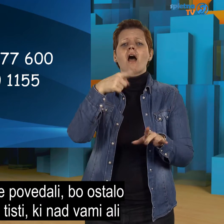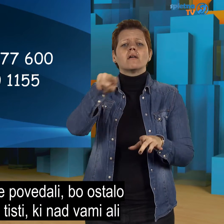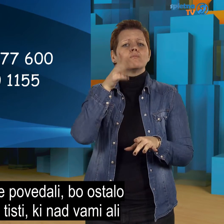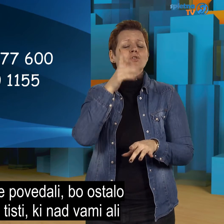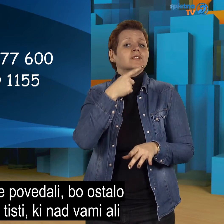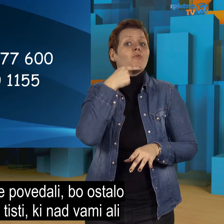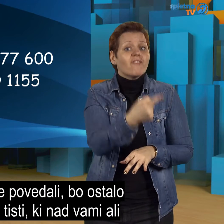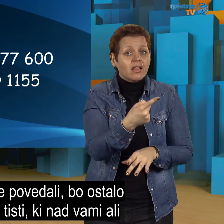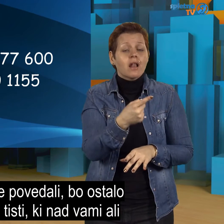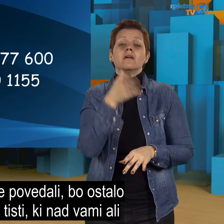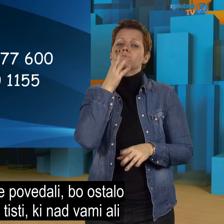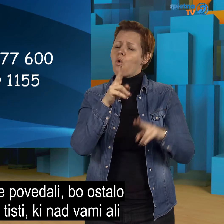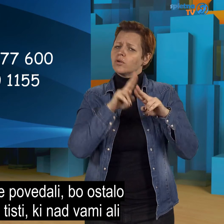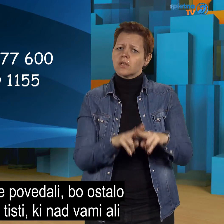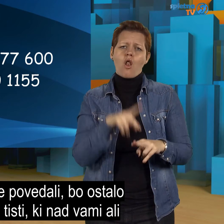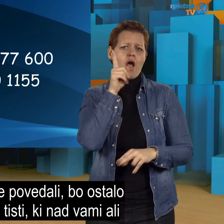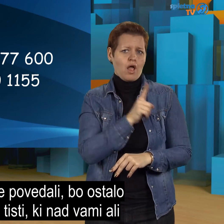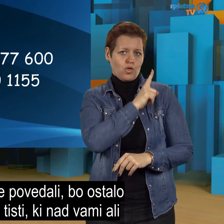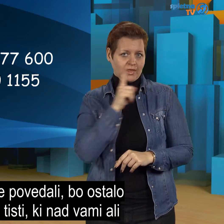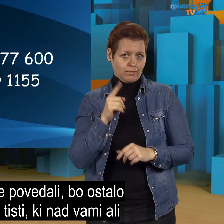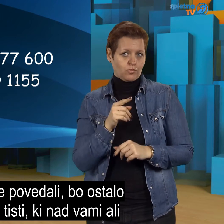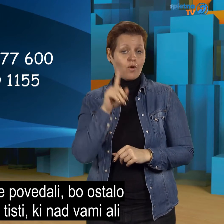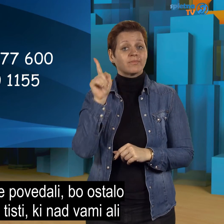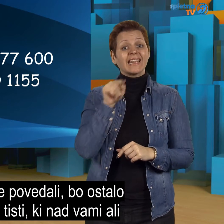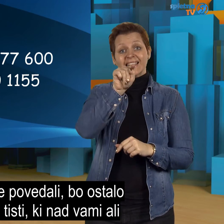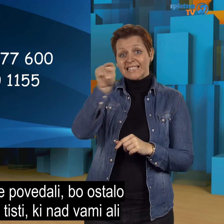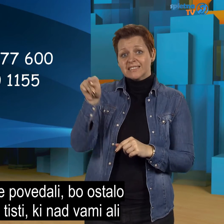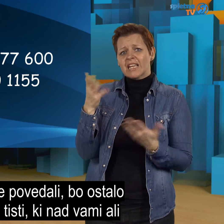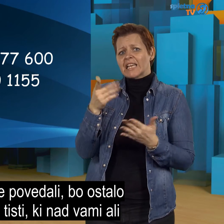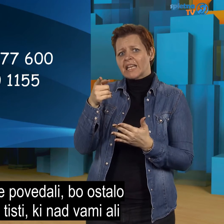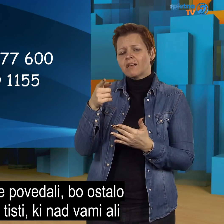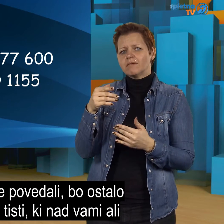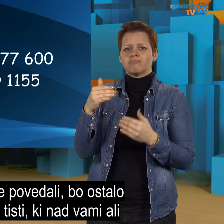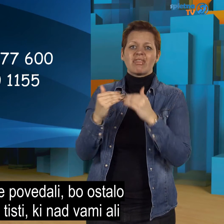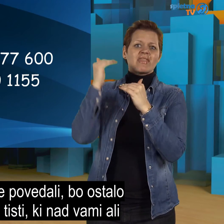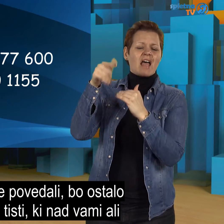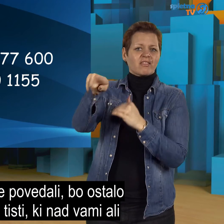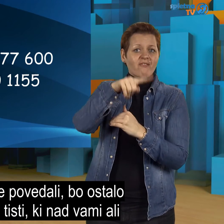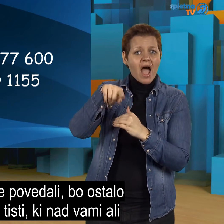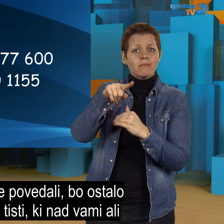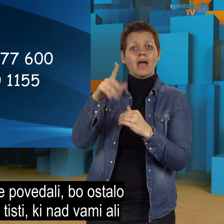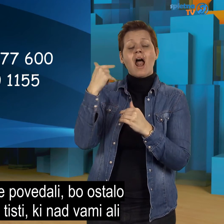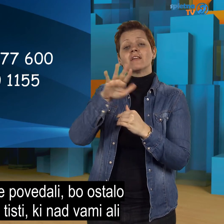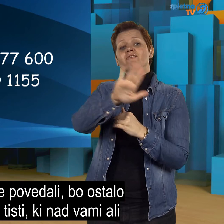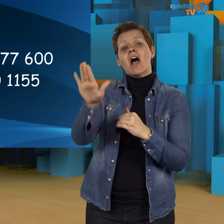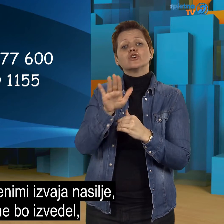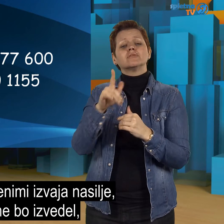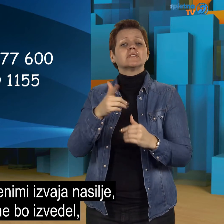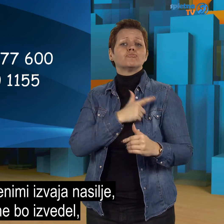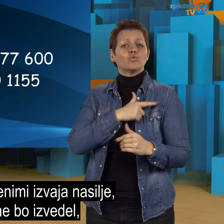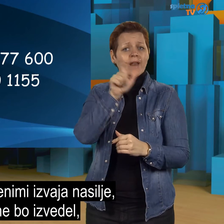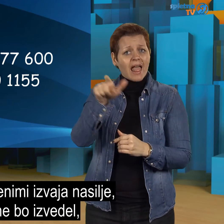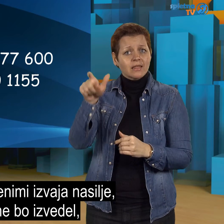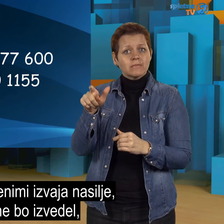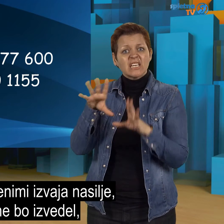Vse, kar boste povedali, bo ostalo anonimno in tisti, ki nad vami ali vašimi ljubljenimi izvaja nasilje, zato ne bo